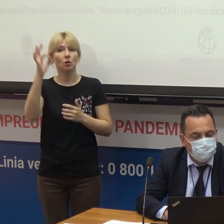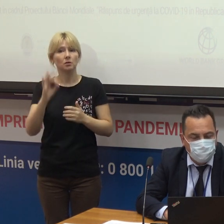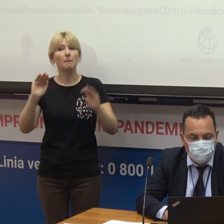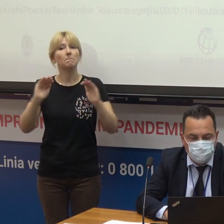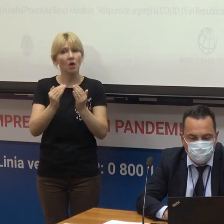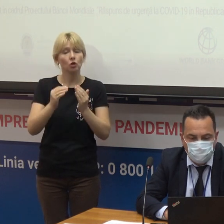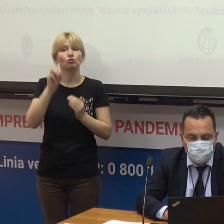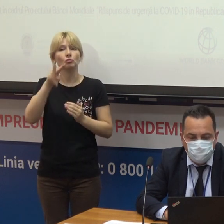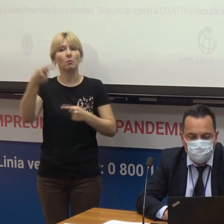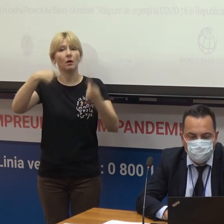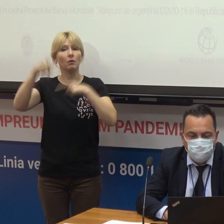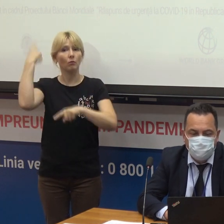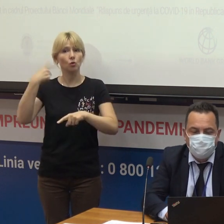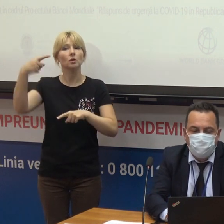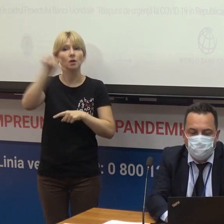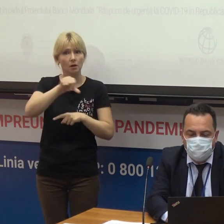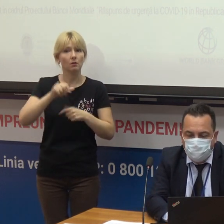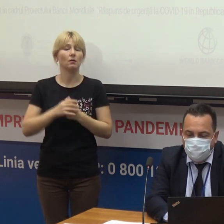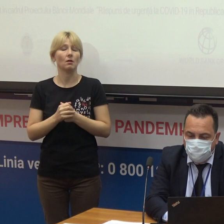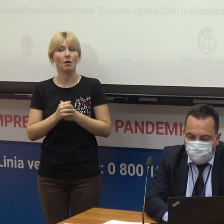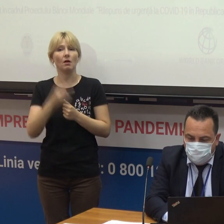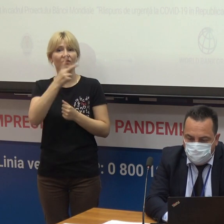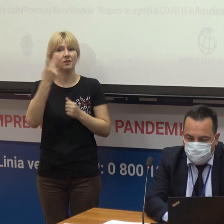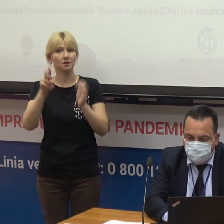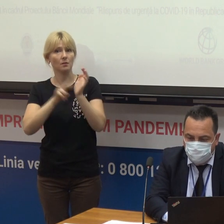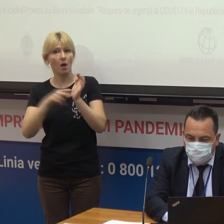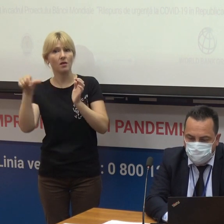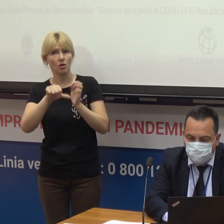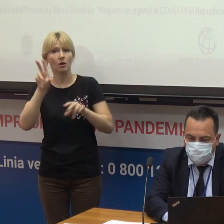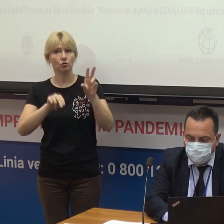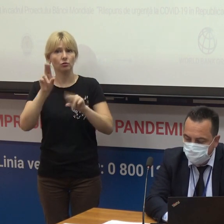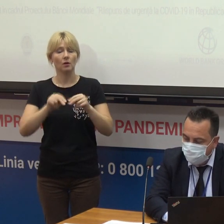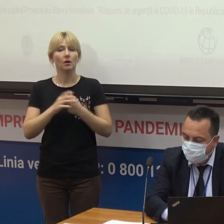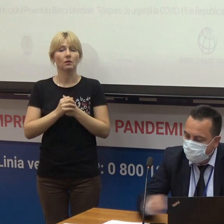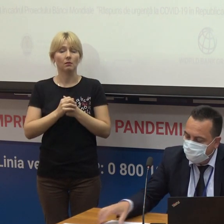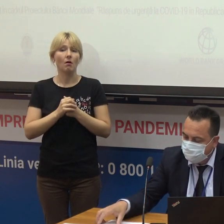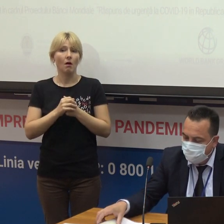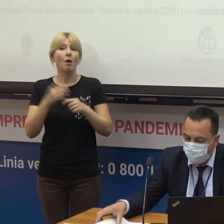mai puțin față de săptămâna precedentă, săptămâna 27, respectiv